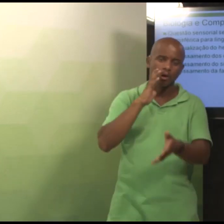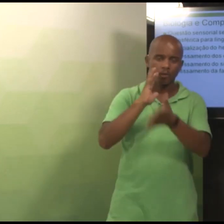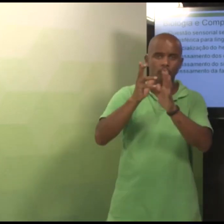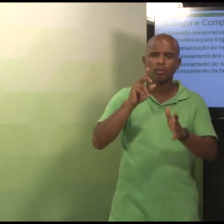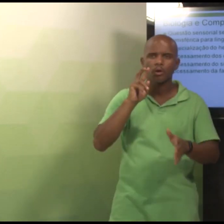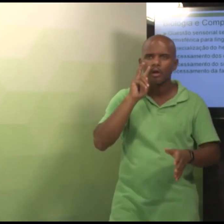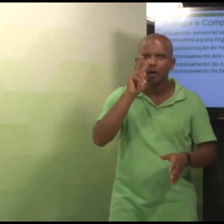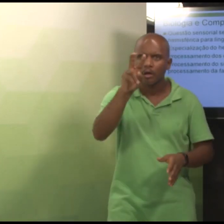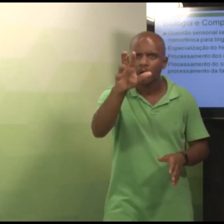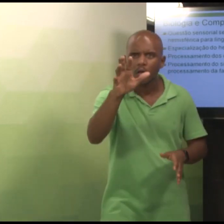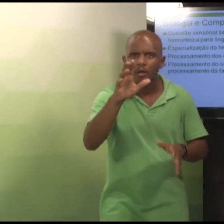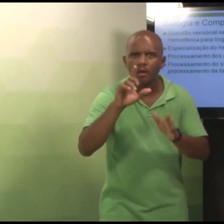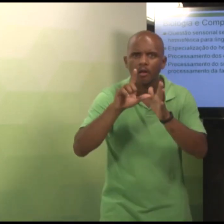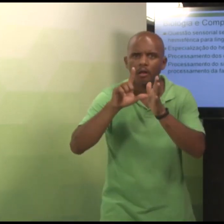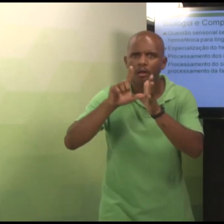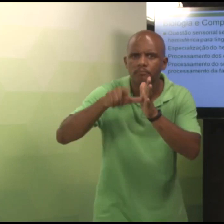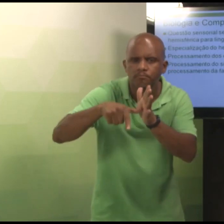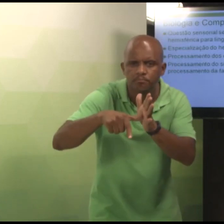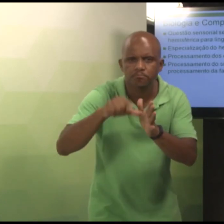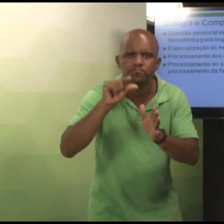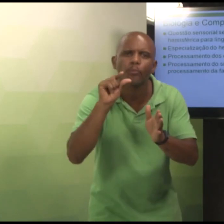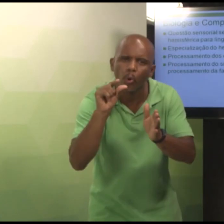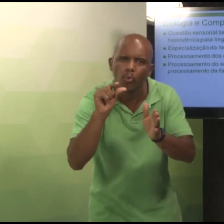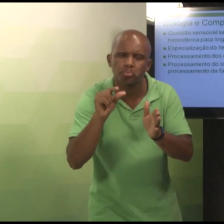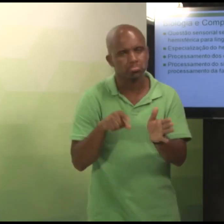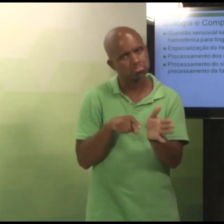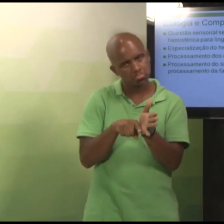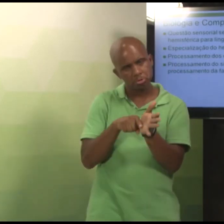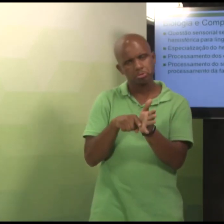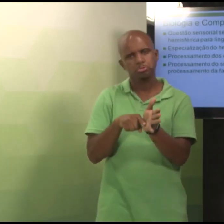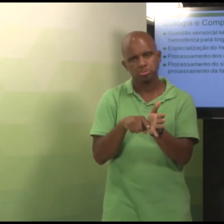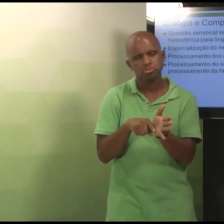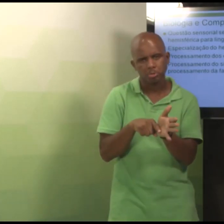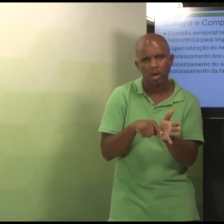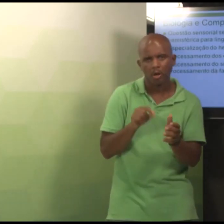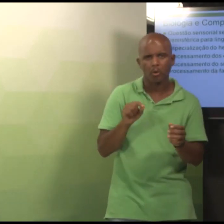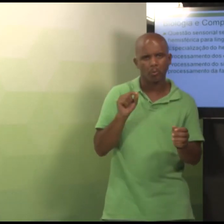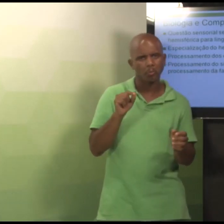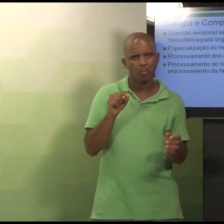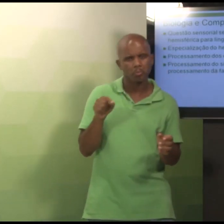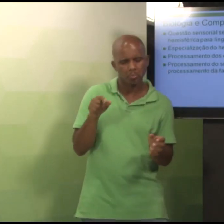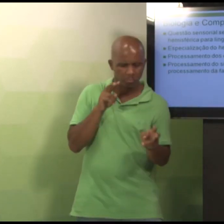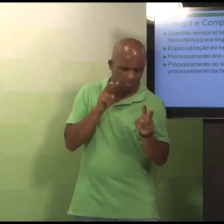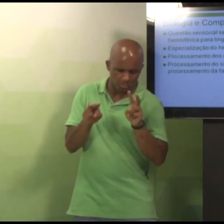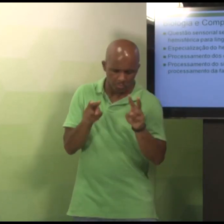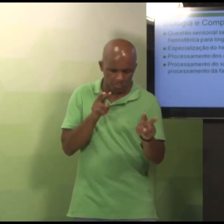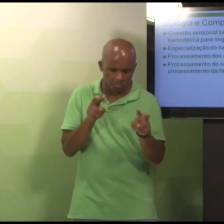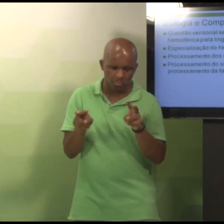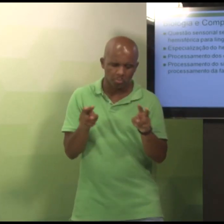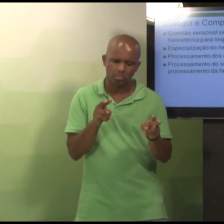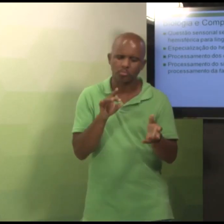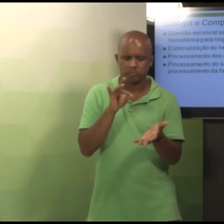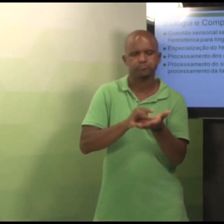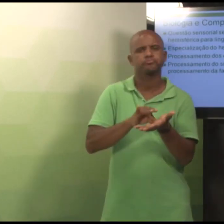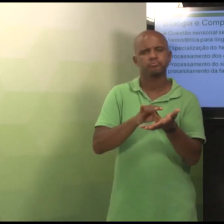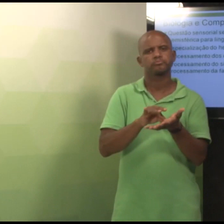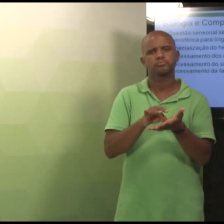produzida, enquanto que a língua de sinais tem um pouco de atraso nessa compreensão, e isso